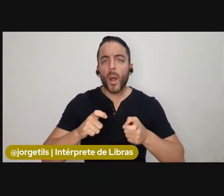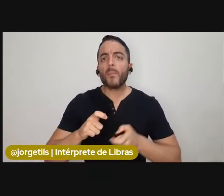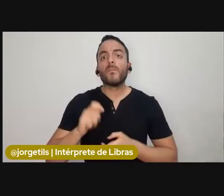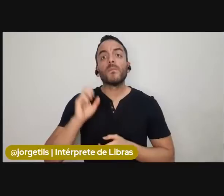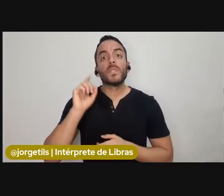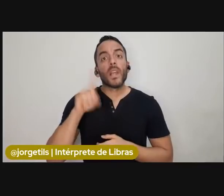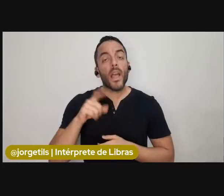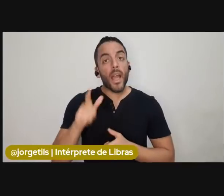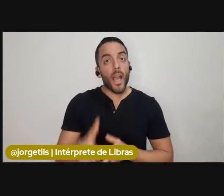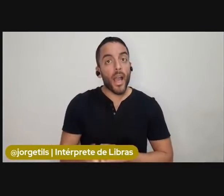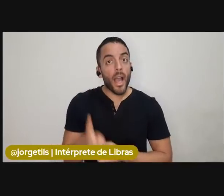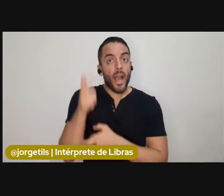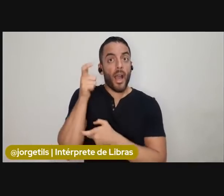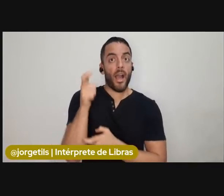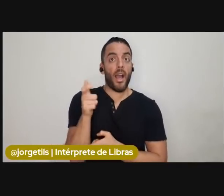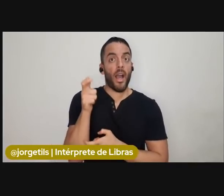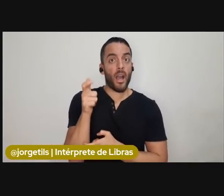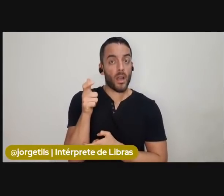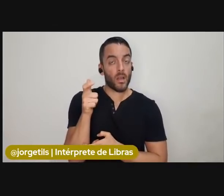coisa muito